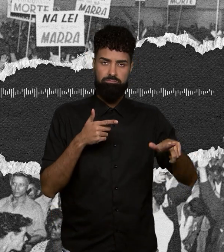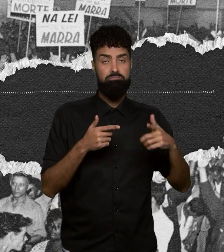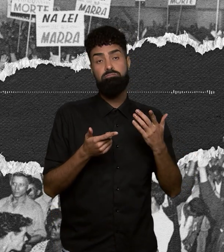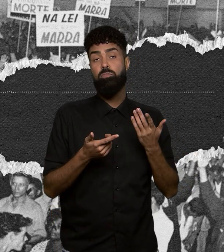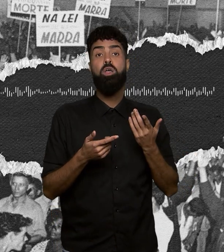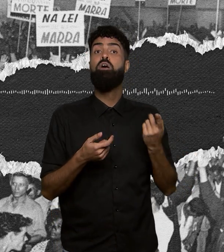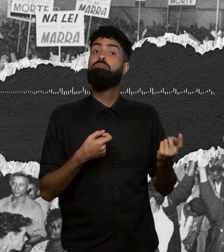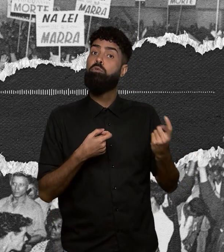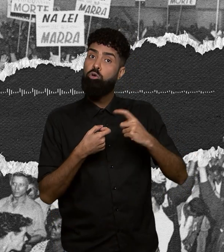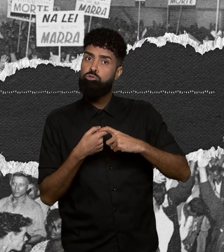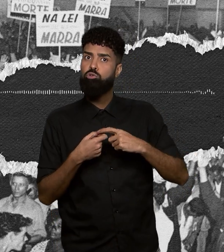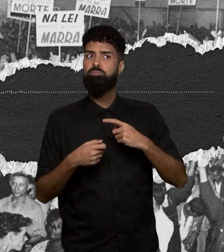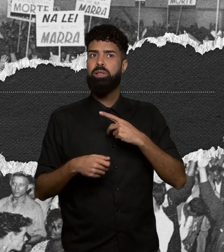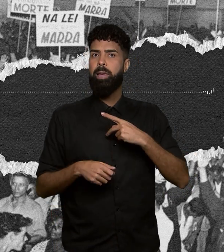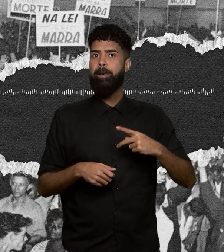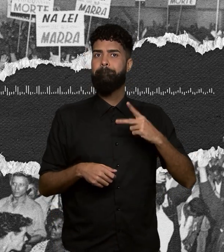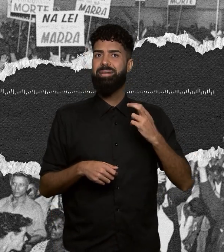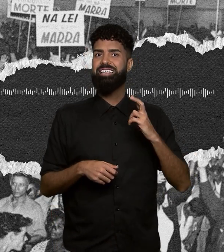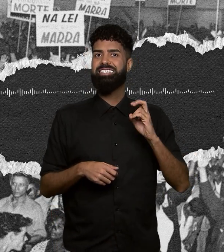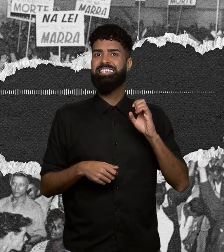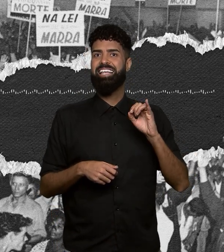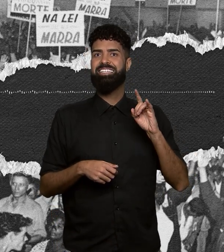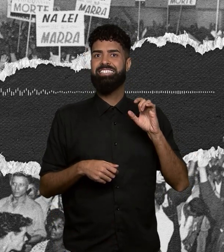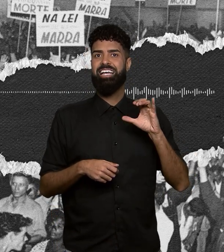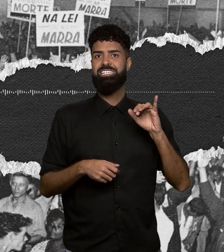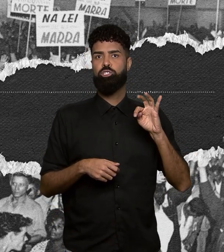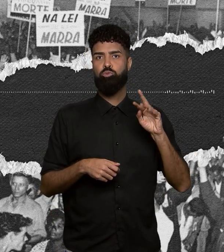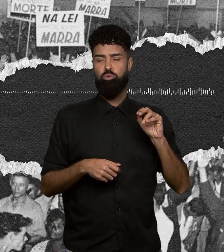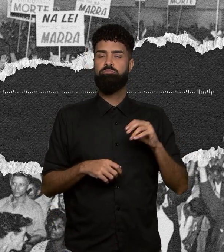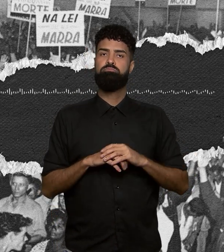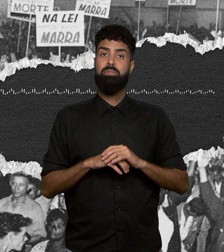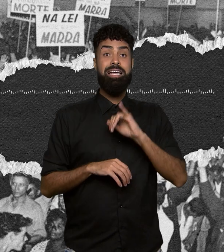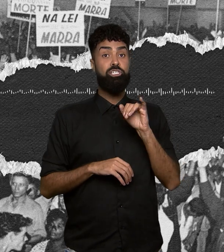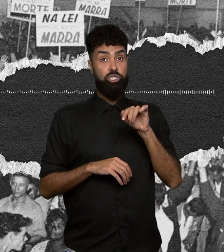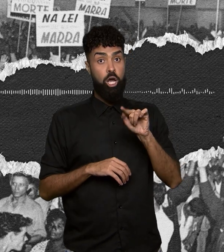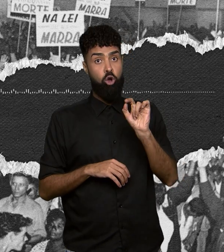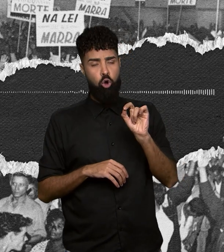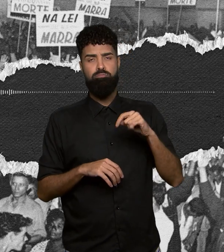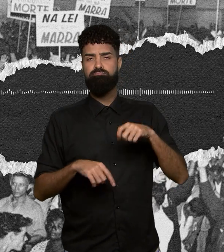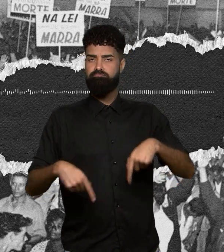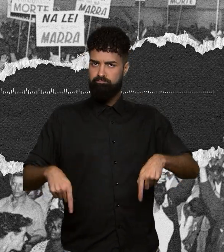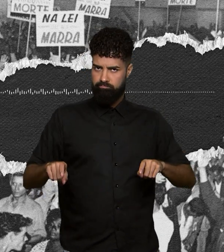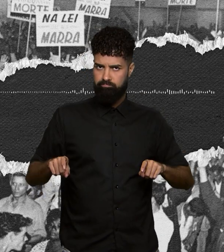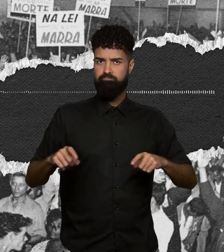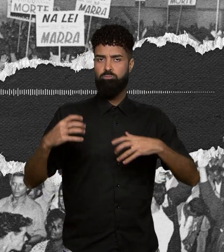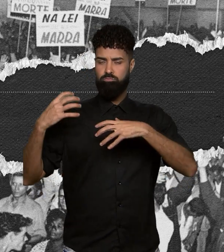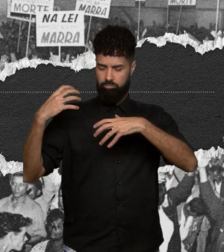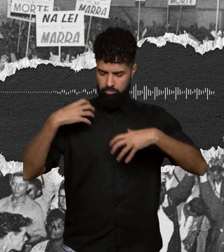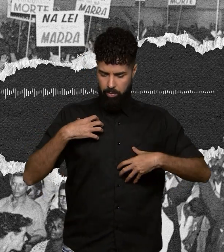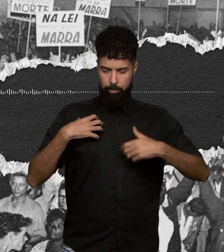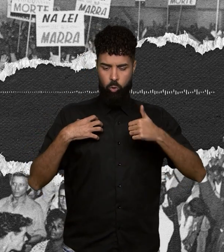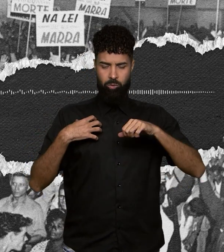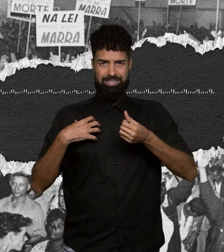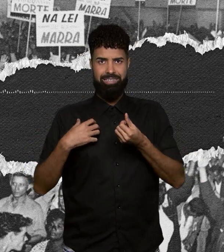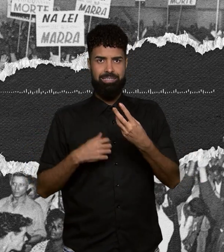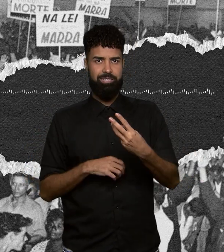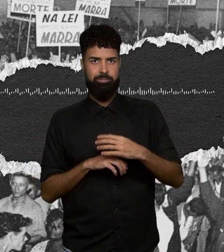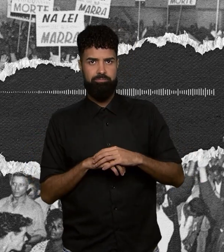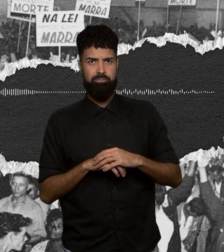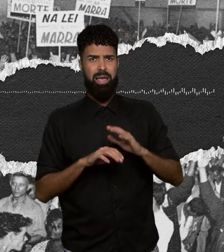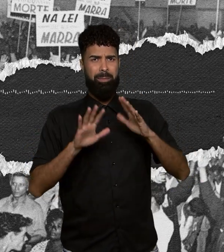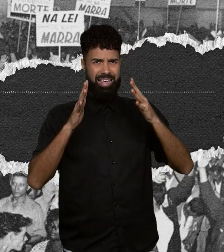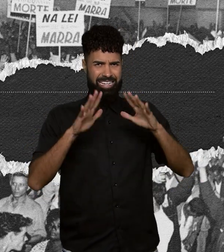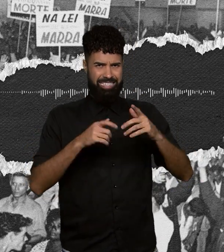trazer de volta o presidencialismo e e João Gular assumiu de fato o governo em 1963 mas a crise na